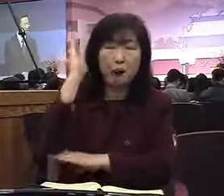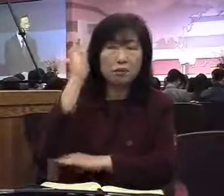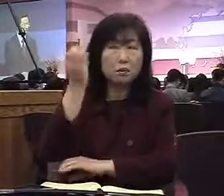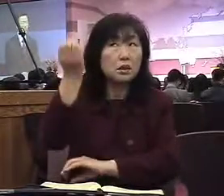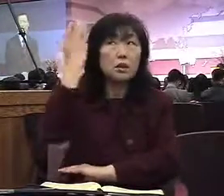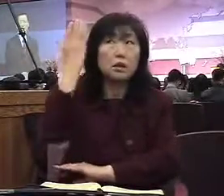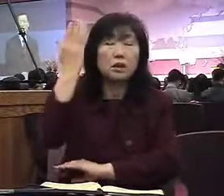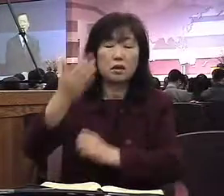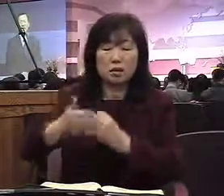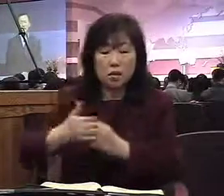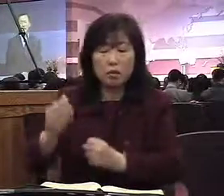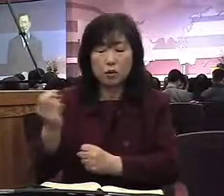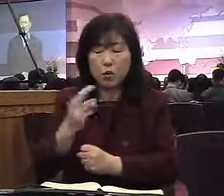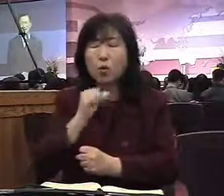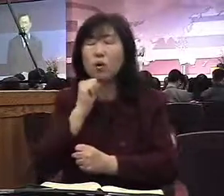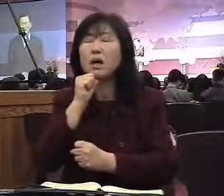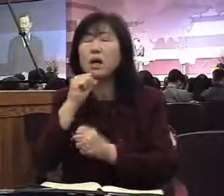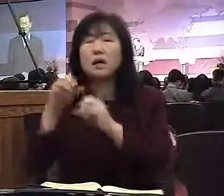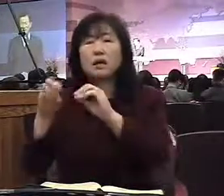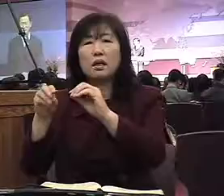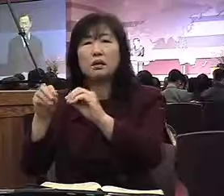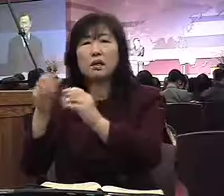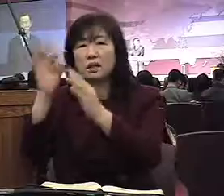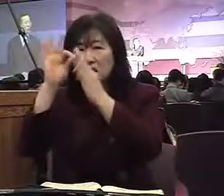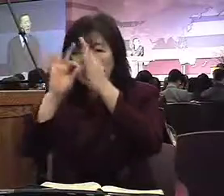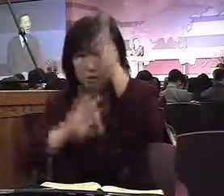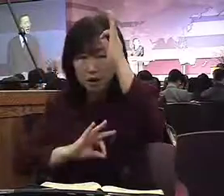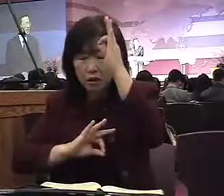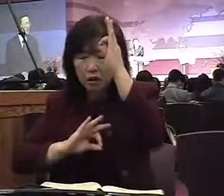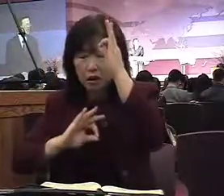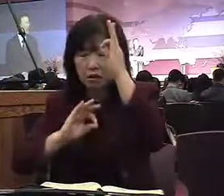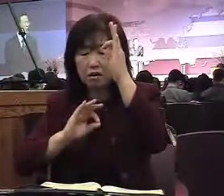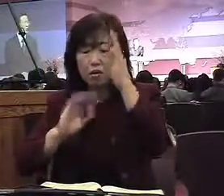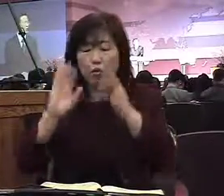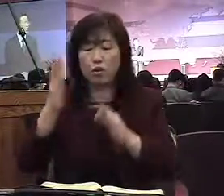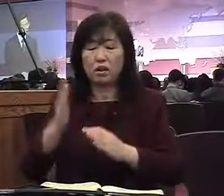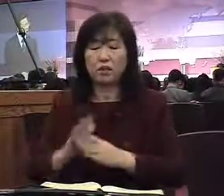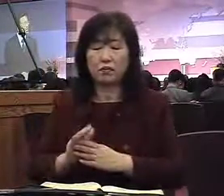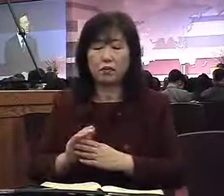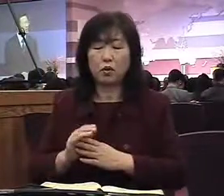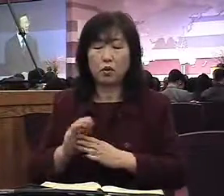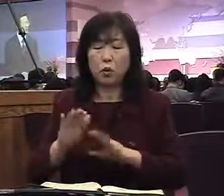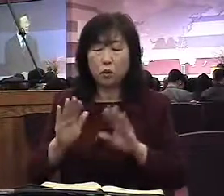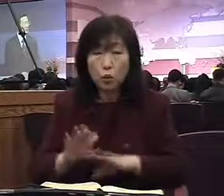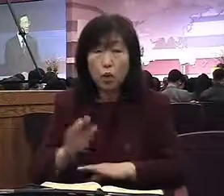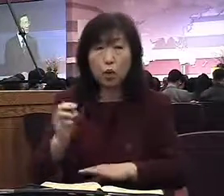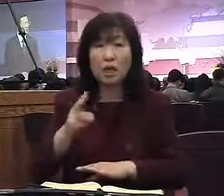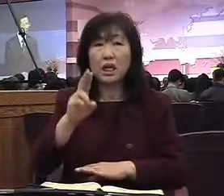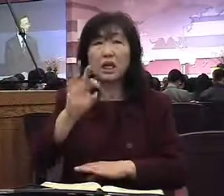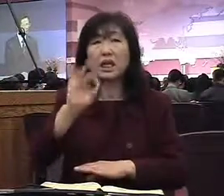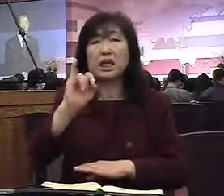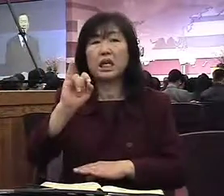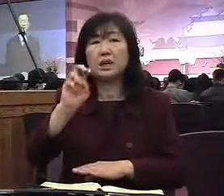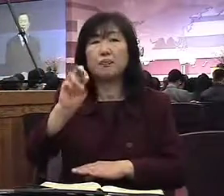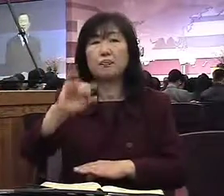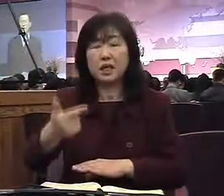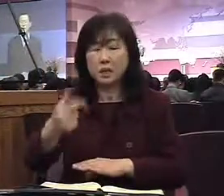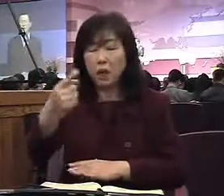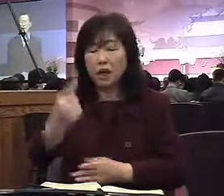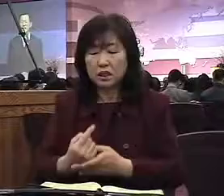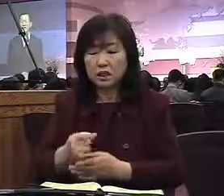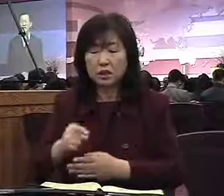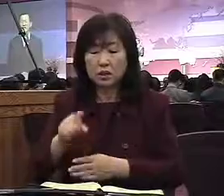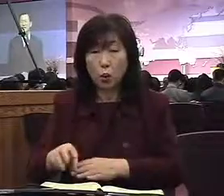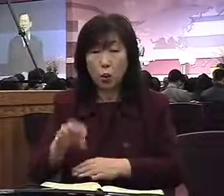때문에 저들은 또 가나안 땅에서 실패하고 말았습니다. 오늘 우리가 이민 오고 또 이곳에 살면서 정말 하나님께서